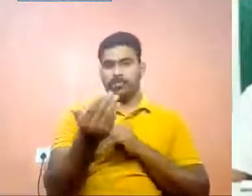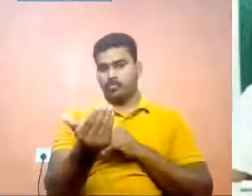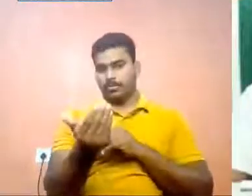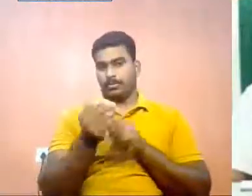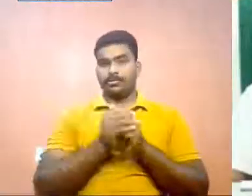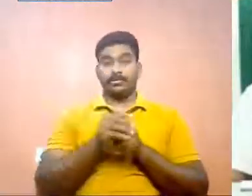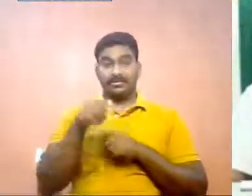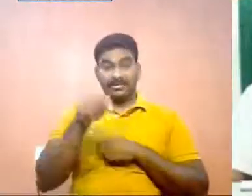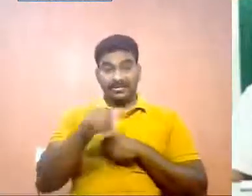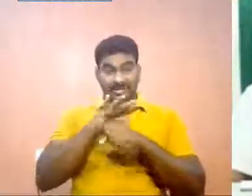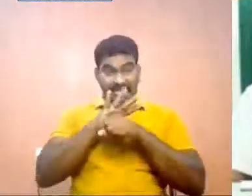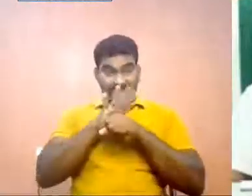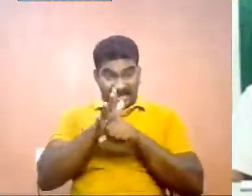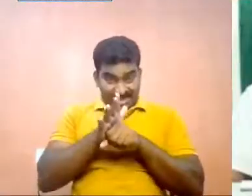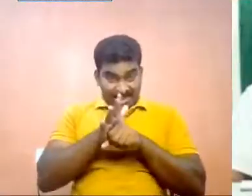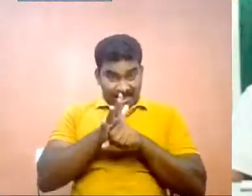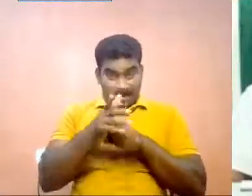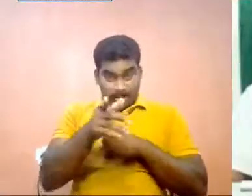ഇന്നും നാളെയുമായി